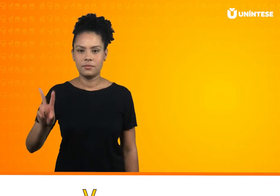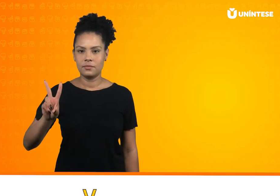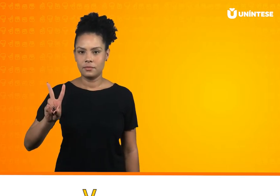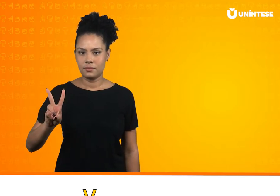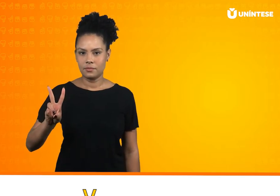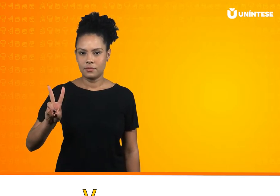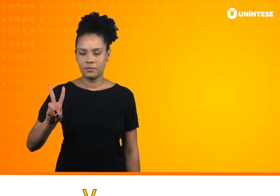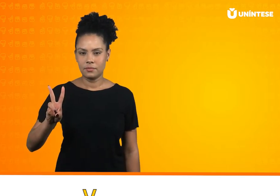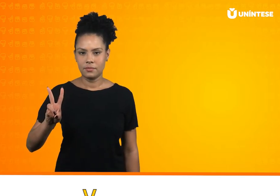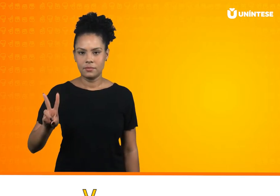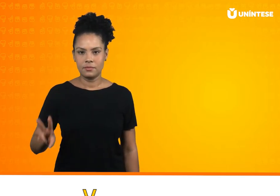V,